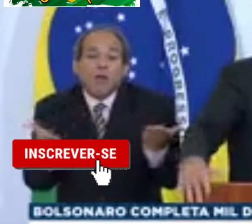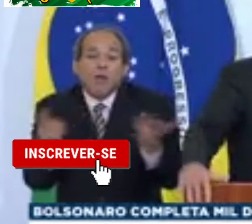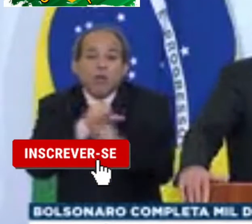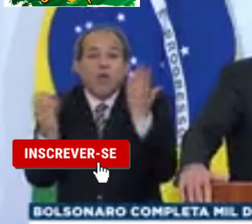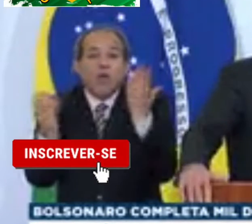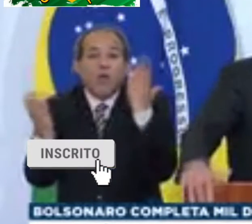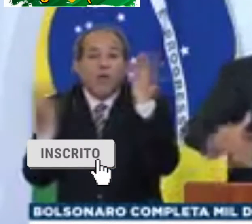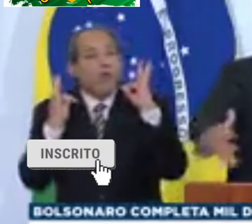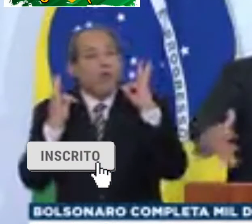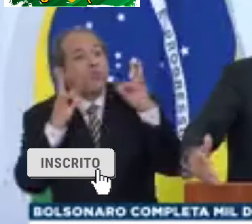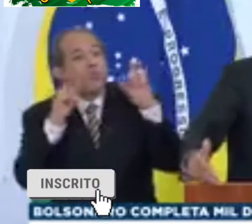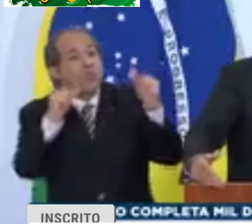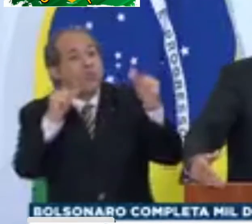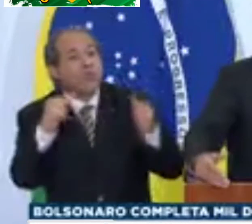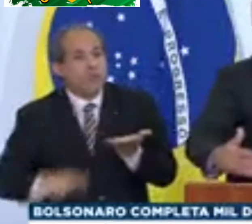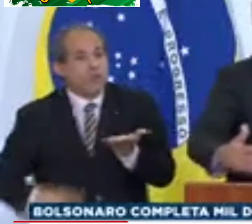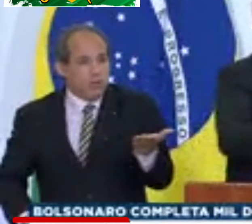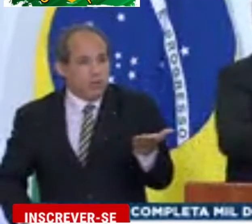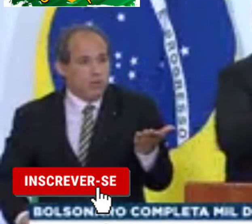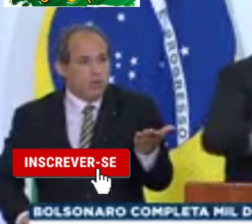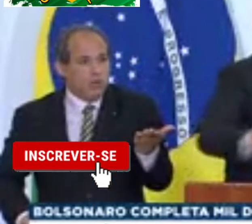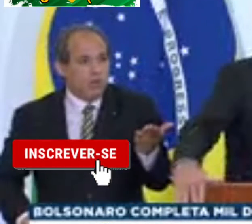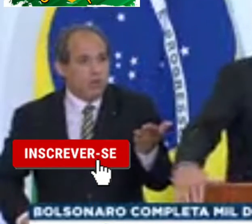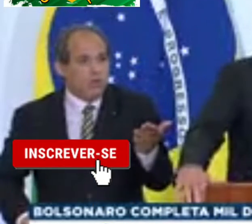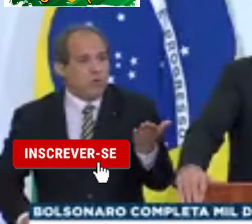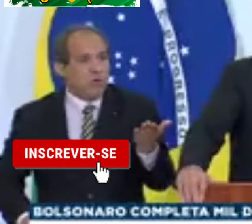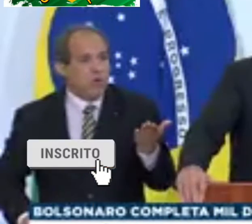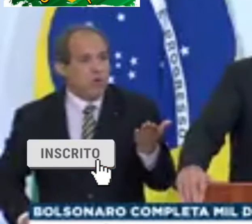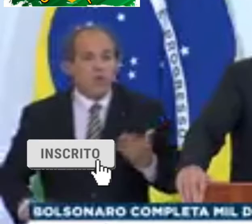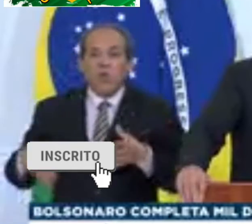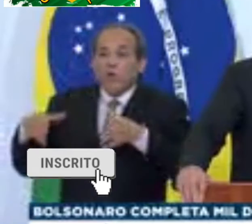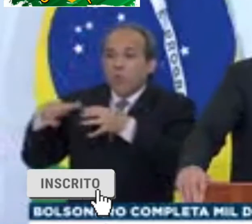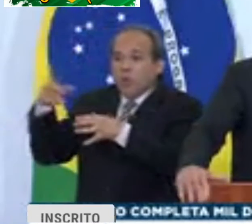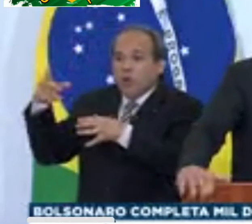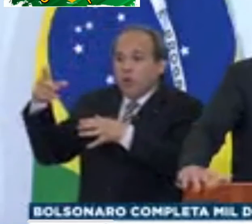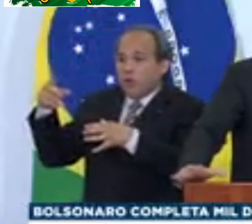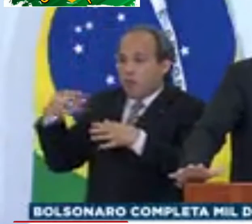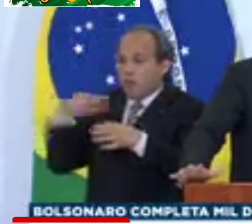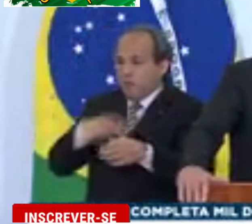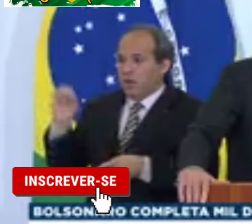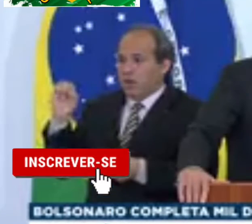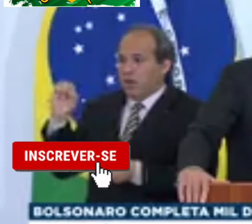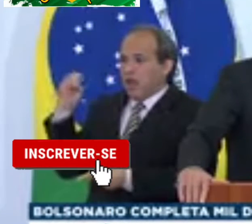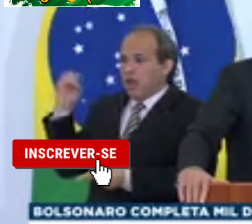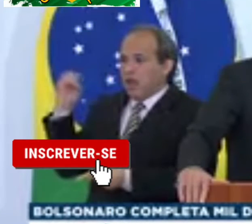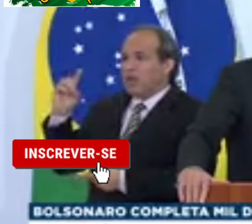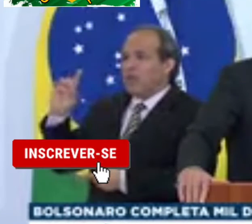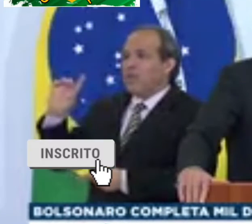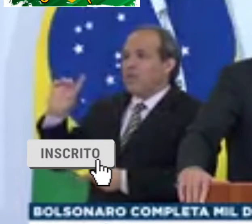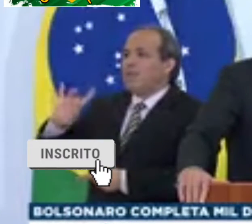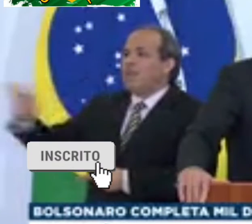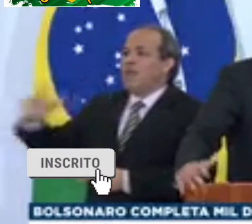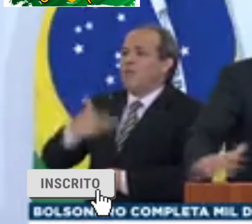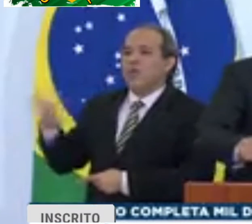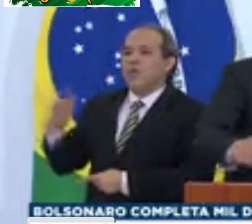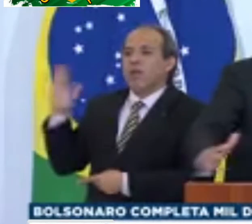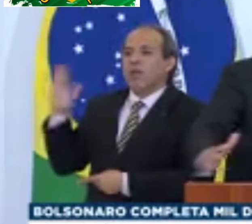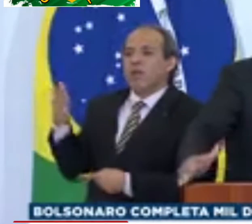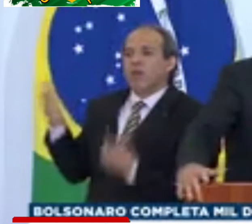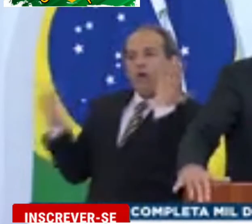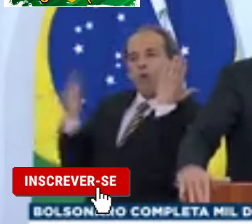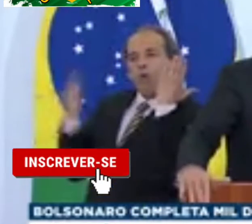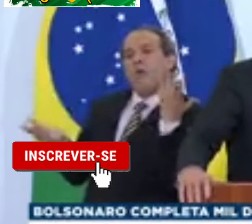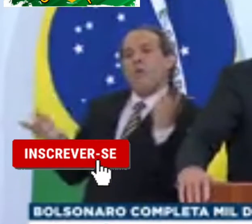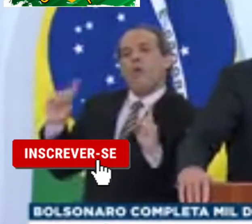todos os nossos ministros, incluindo os civis, com o que nos antecederam. É simples. Queremos a